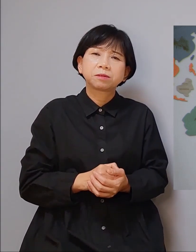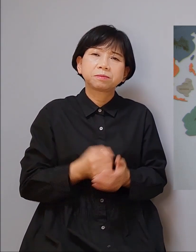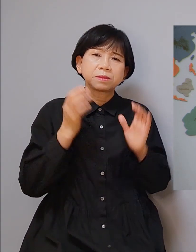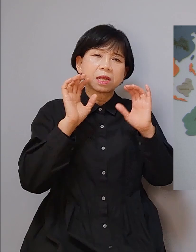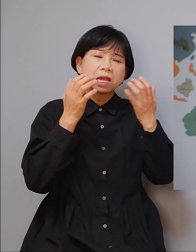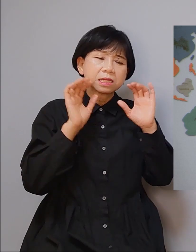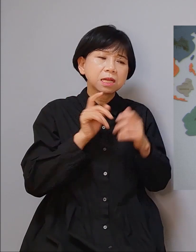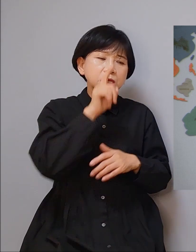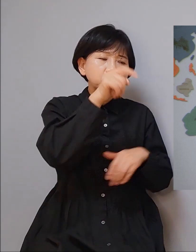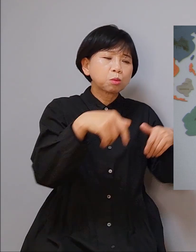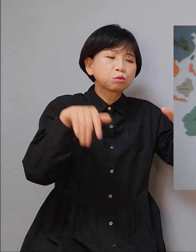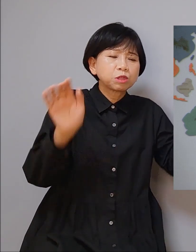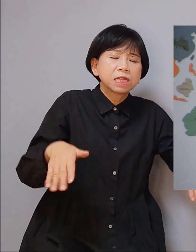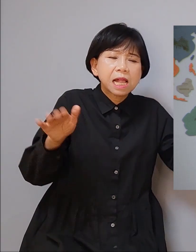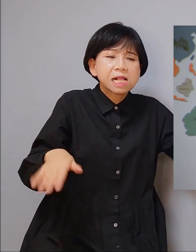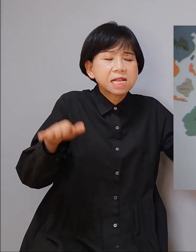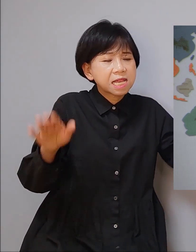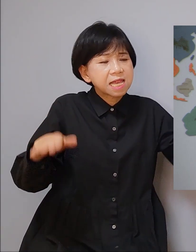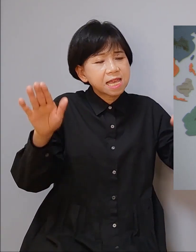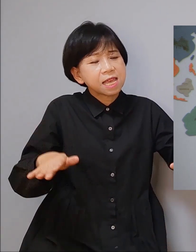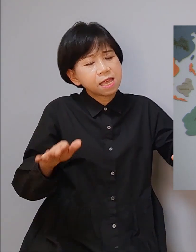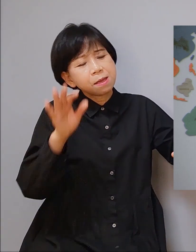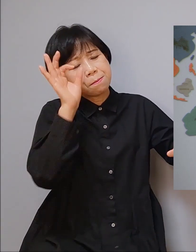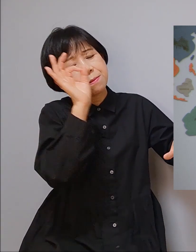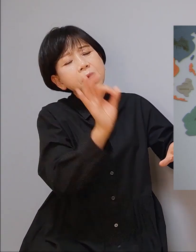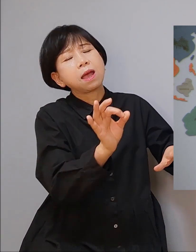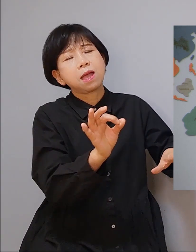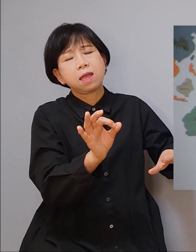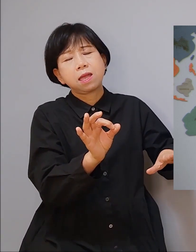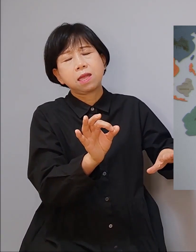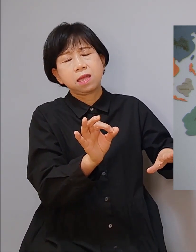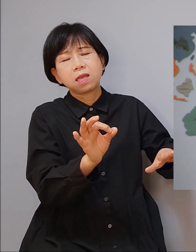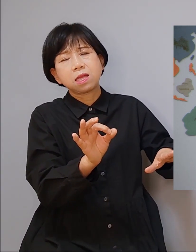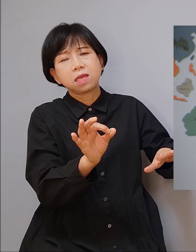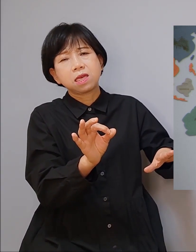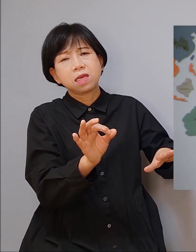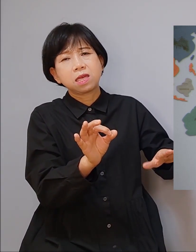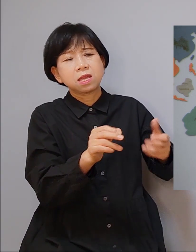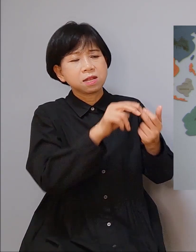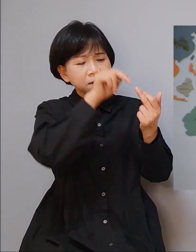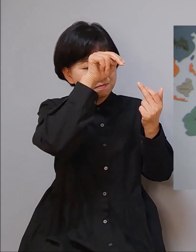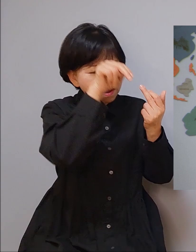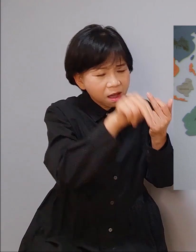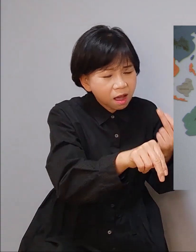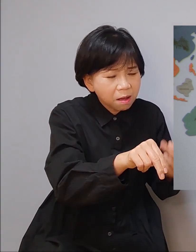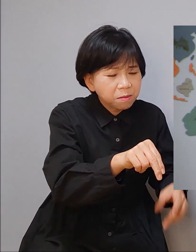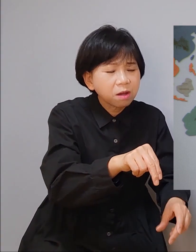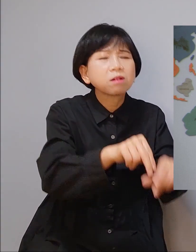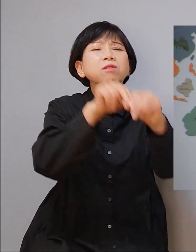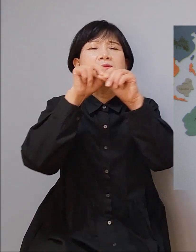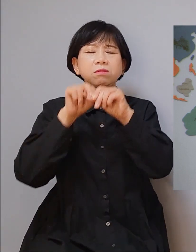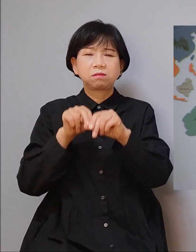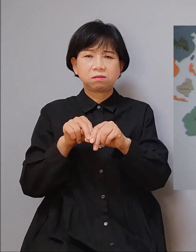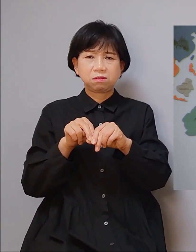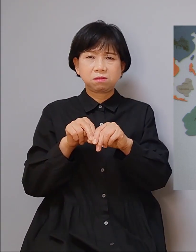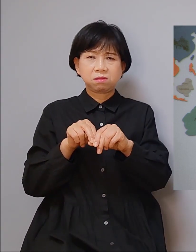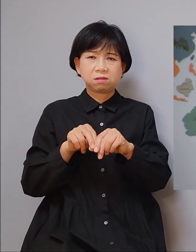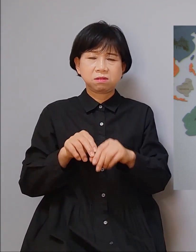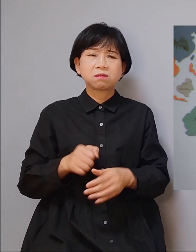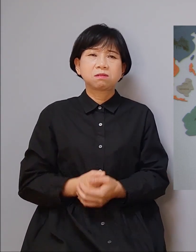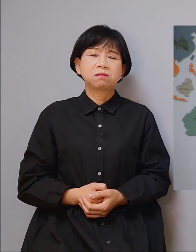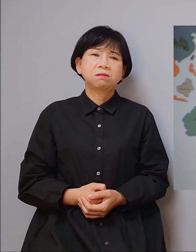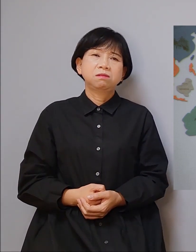장면을 계속 쳐다보고 있는 거예요. 땅바닥에 곤두박질 치기 전에 이 어미는 이